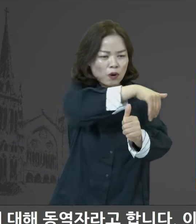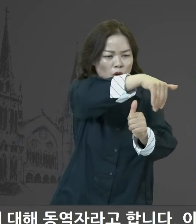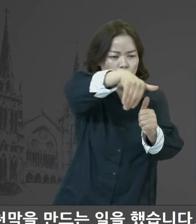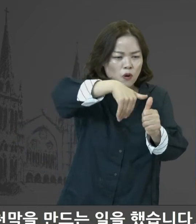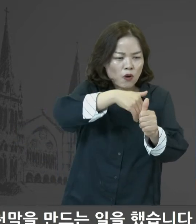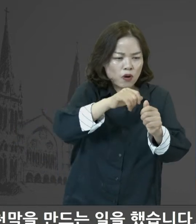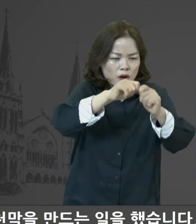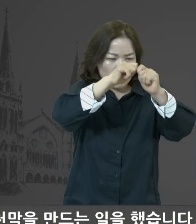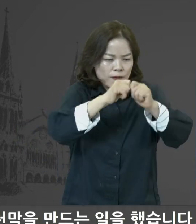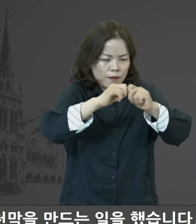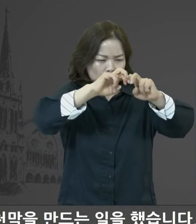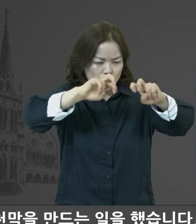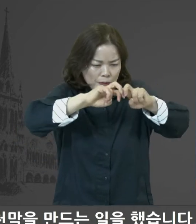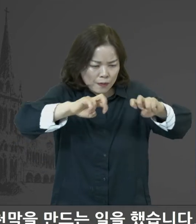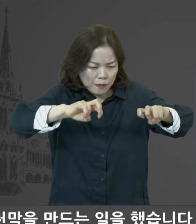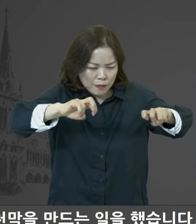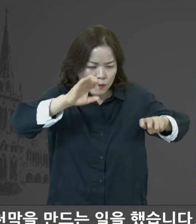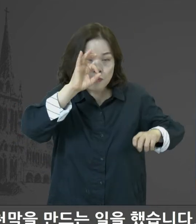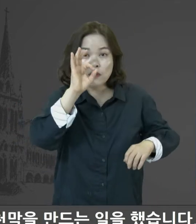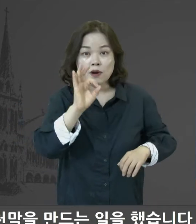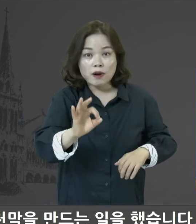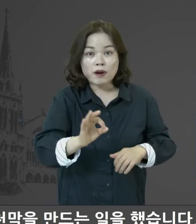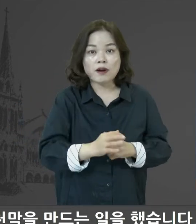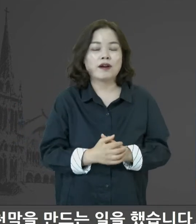자세히 살펴보니까